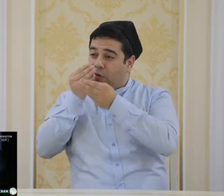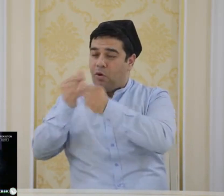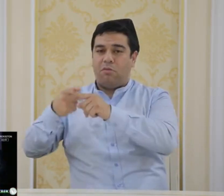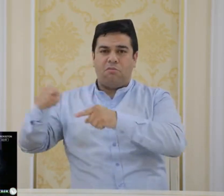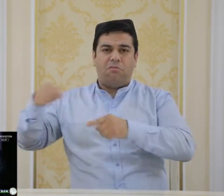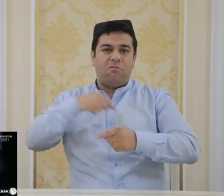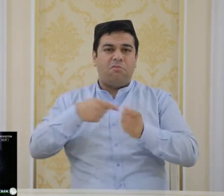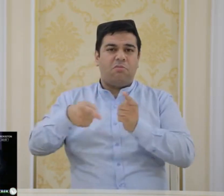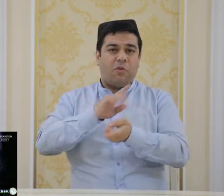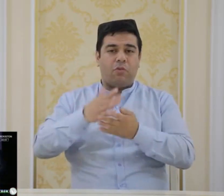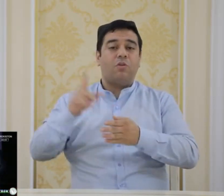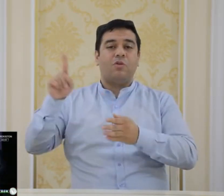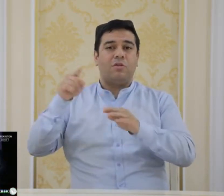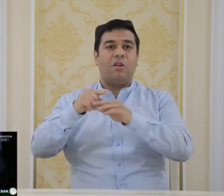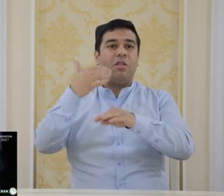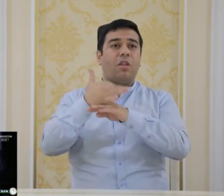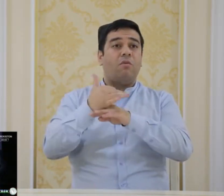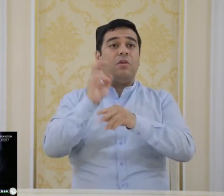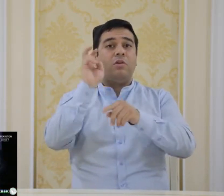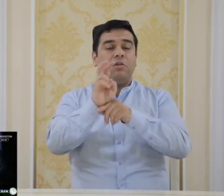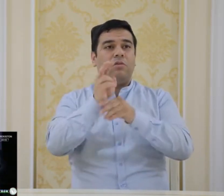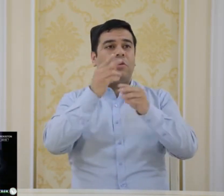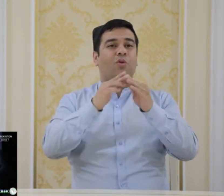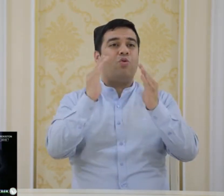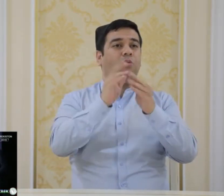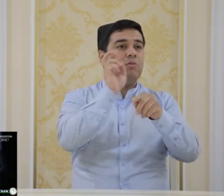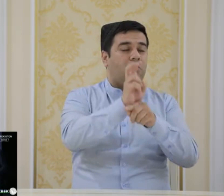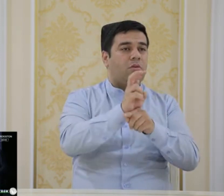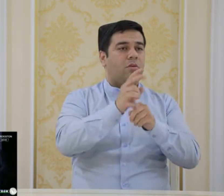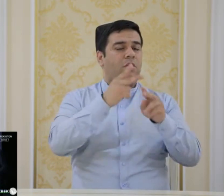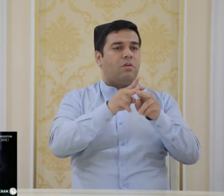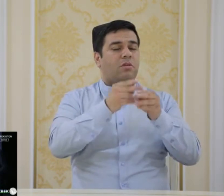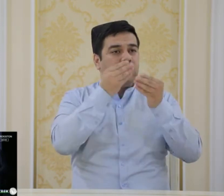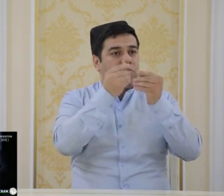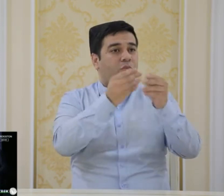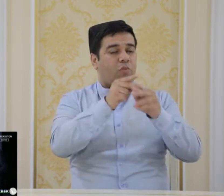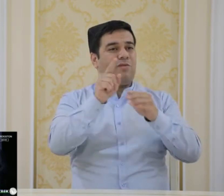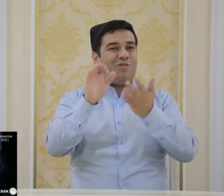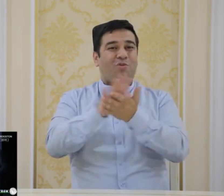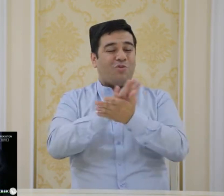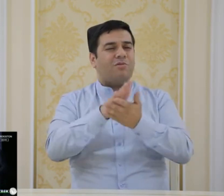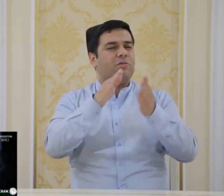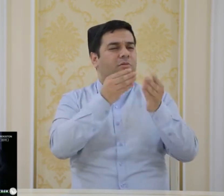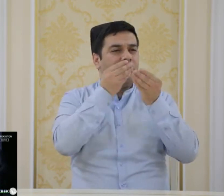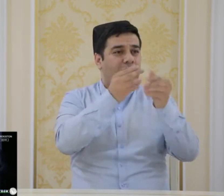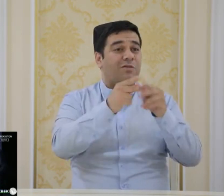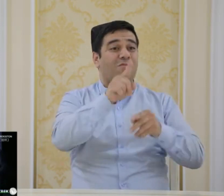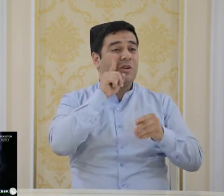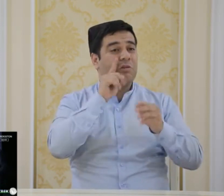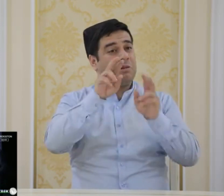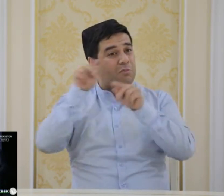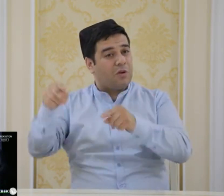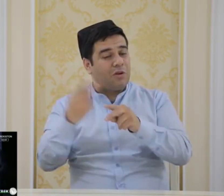Bularni vazifasi ko'chalarda yurib, mana shu xonadonlarda borib, uy tozalab, nima qilib,